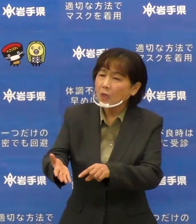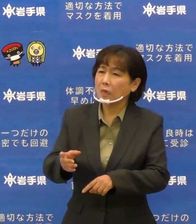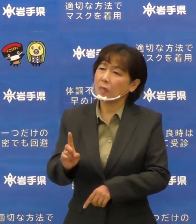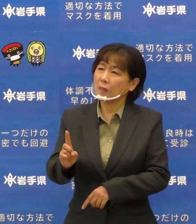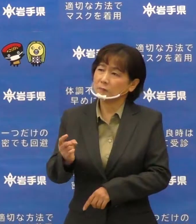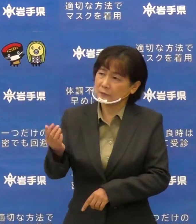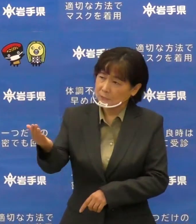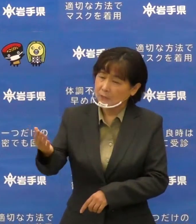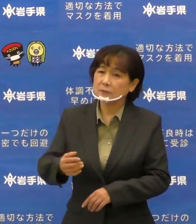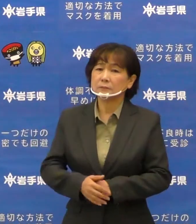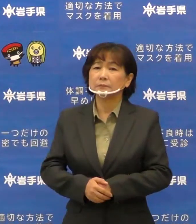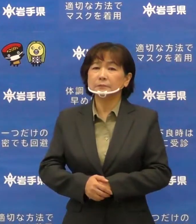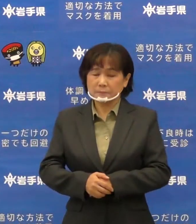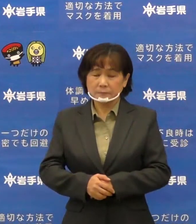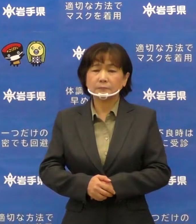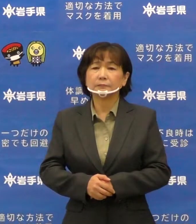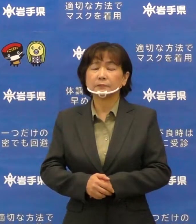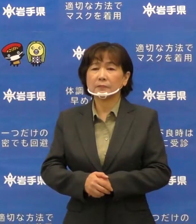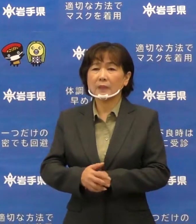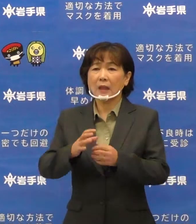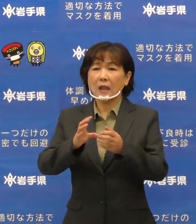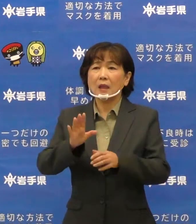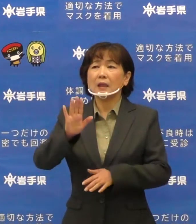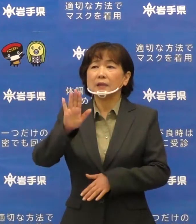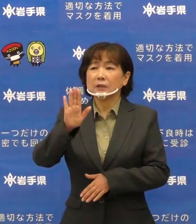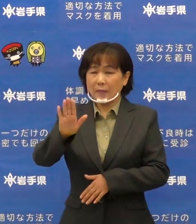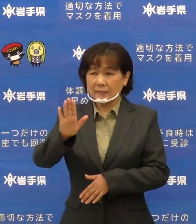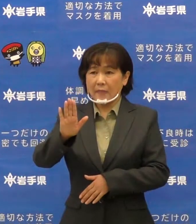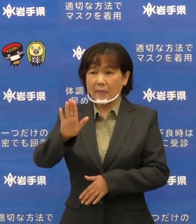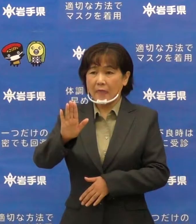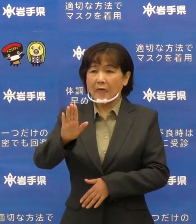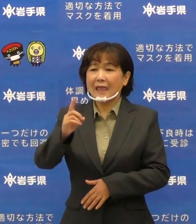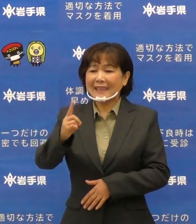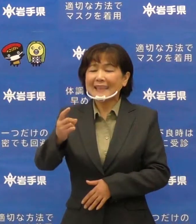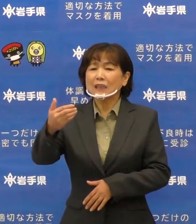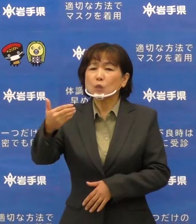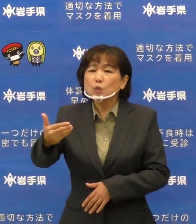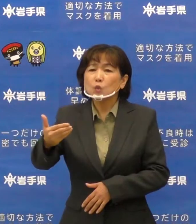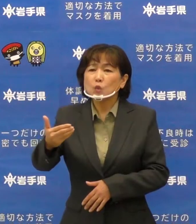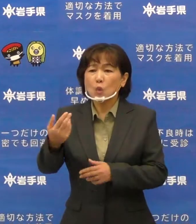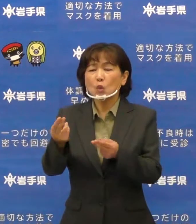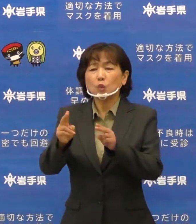なことでしょうか。 まあ、岩手1区で党公認で立候補するということですね。